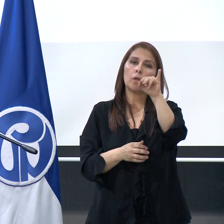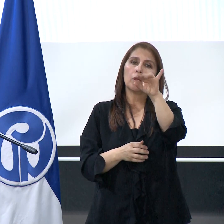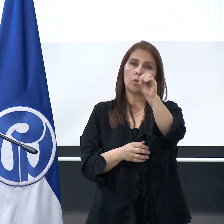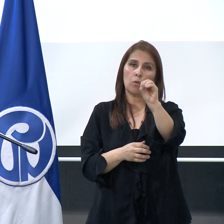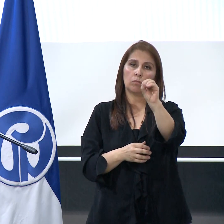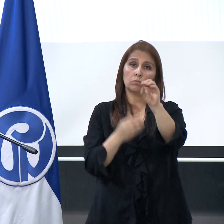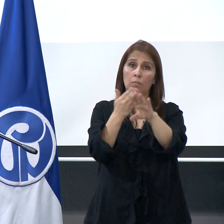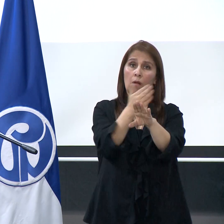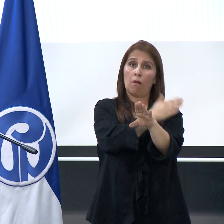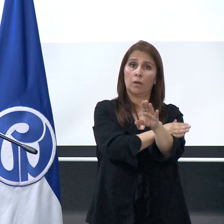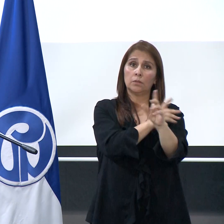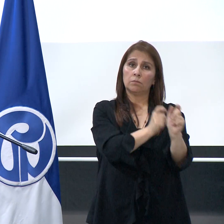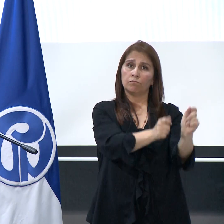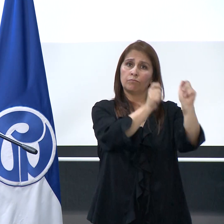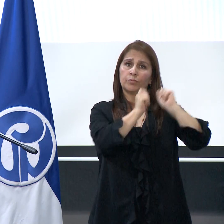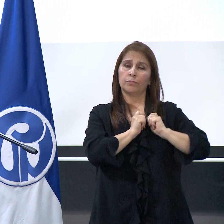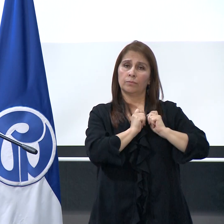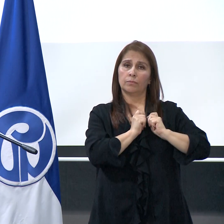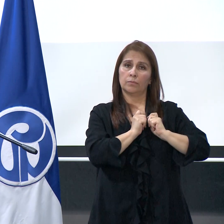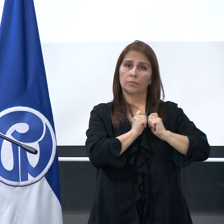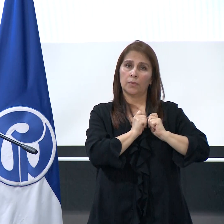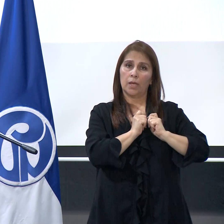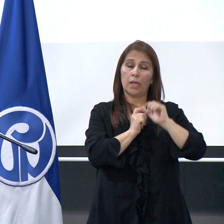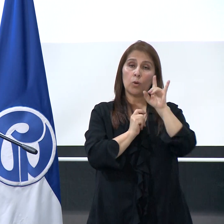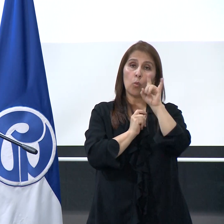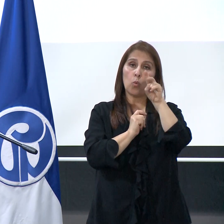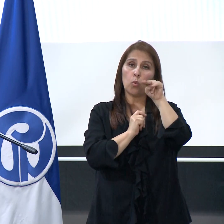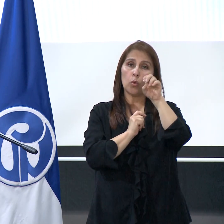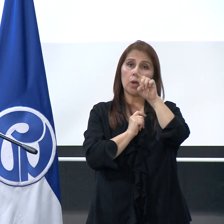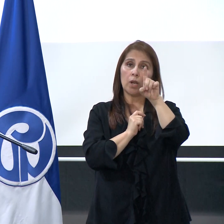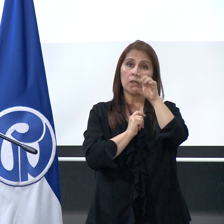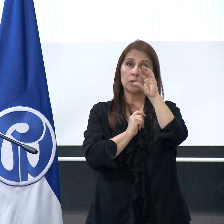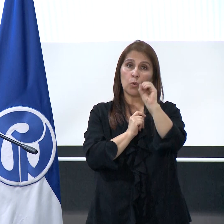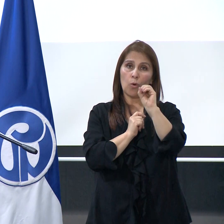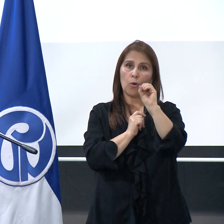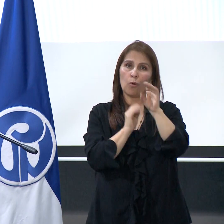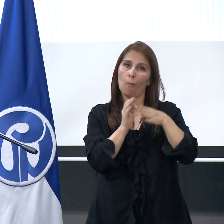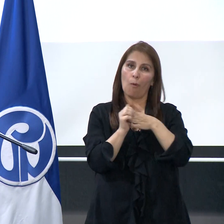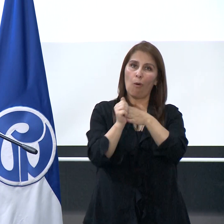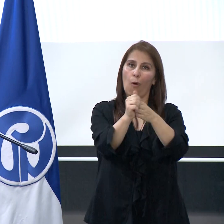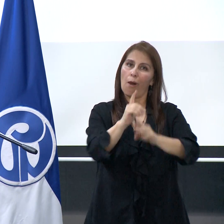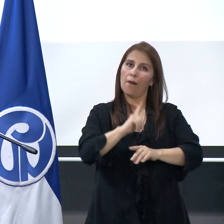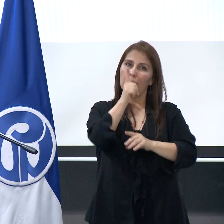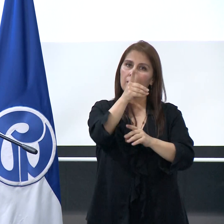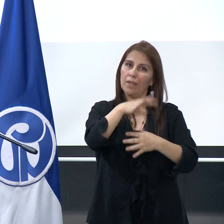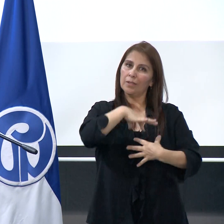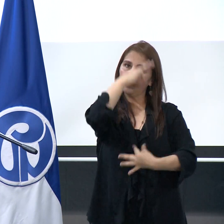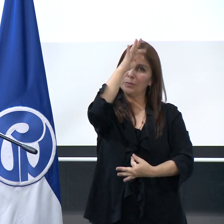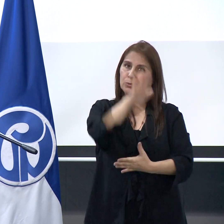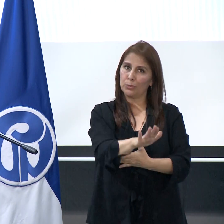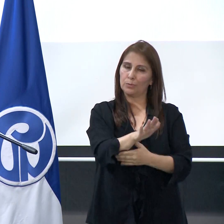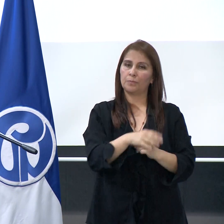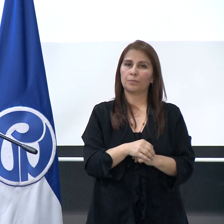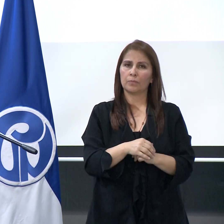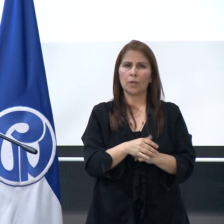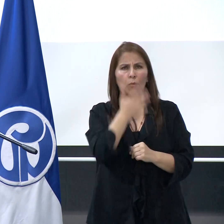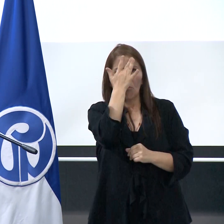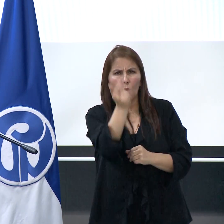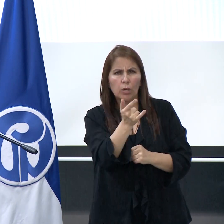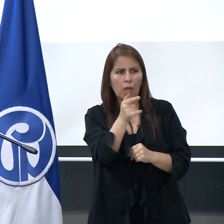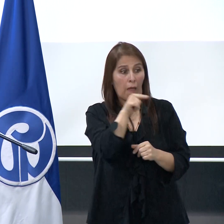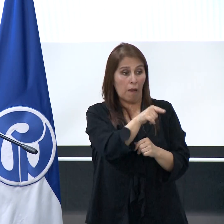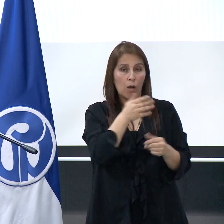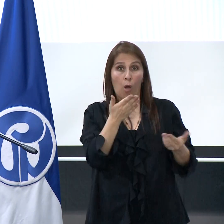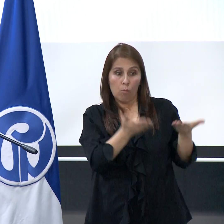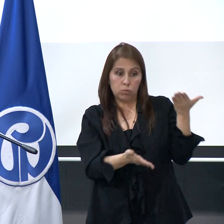antecesor espiritual de la unesco en 1957 esto fue así no sólo por sus aportes a la